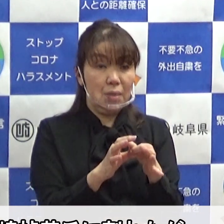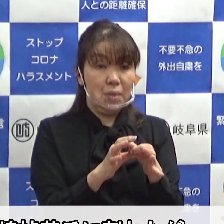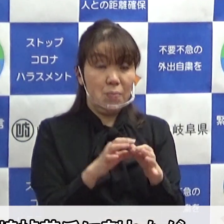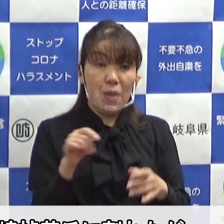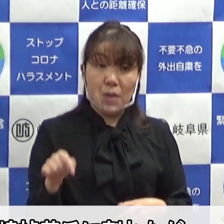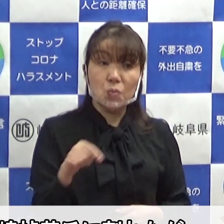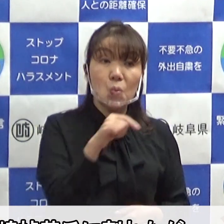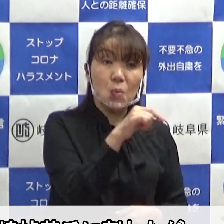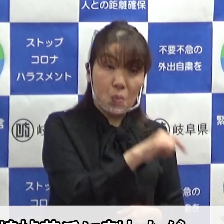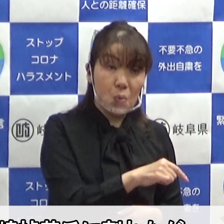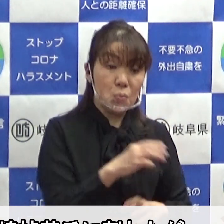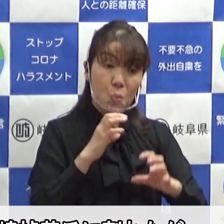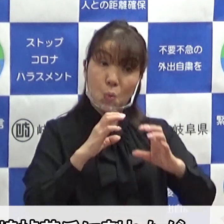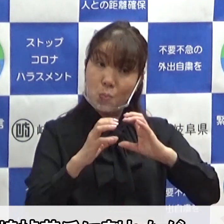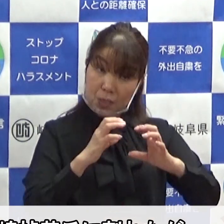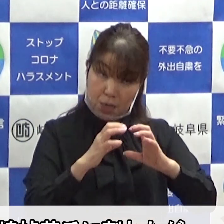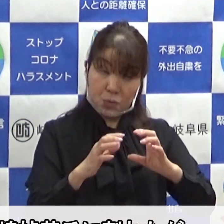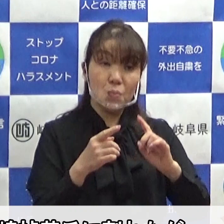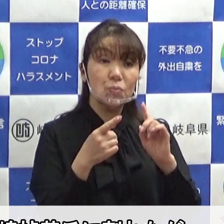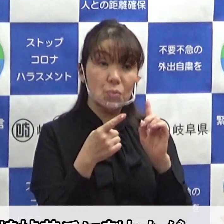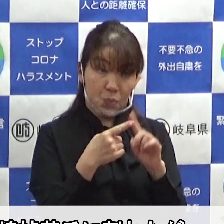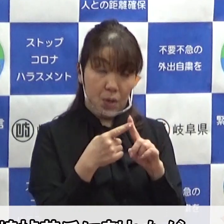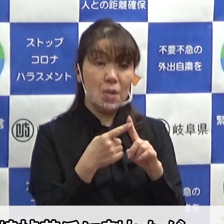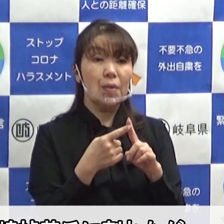双方のコミュニケーションなりですね、